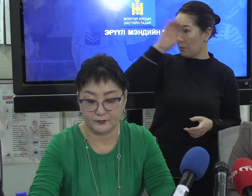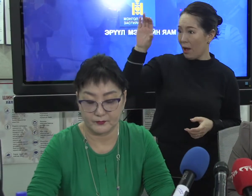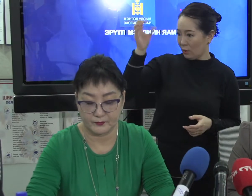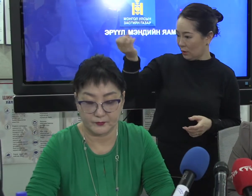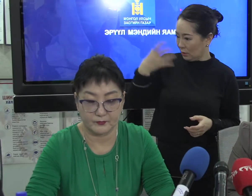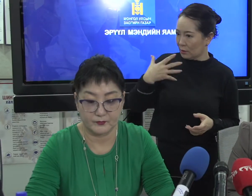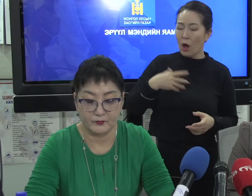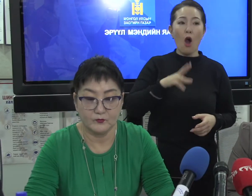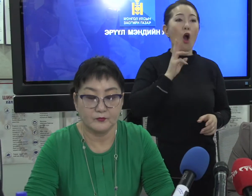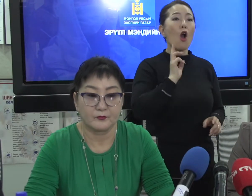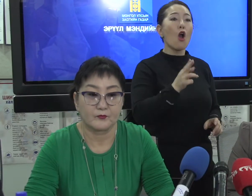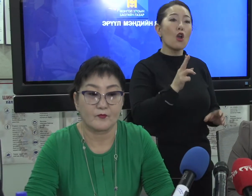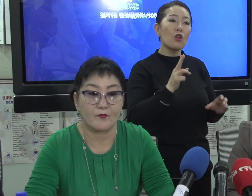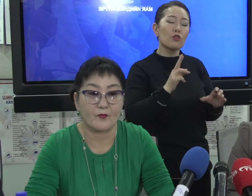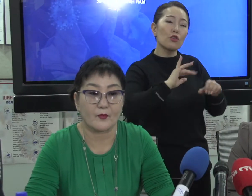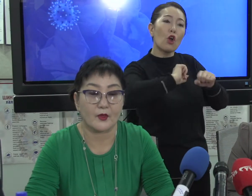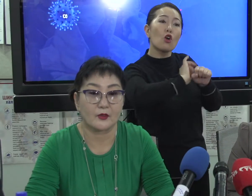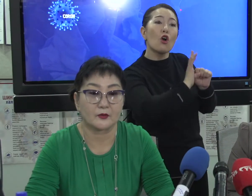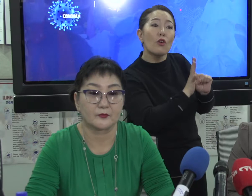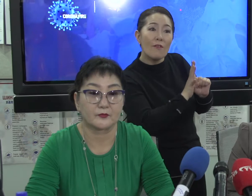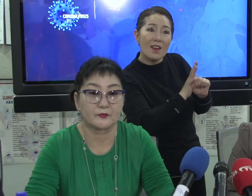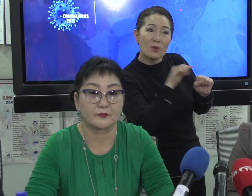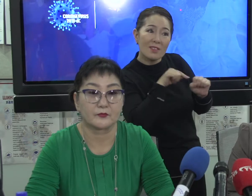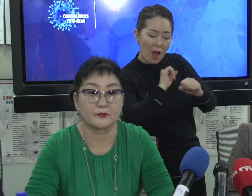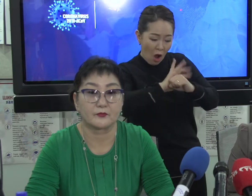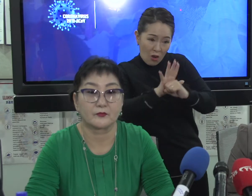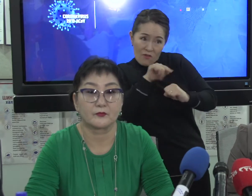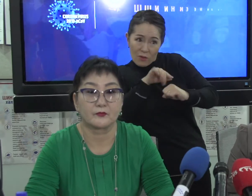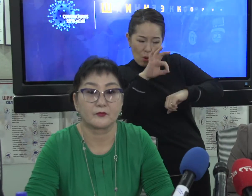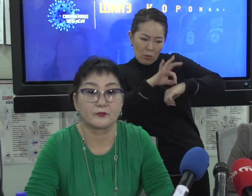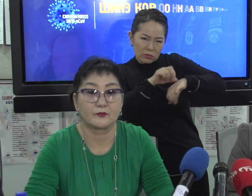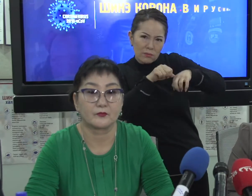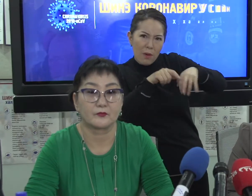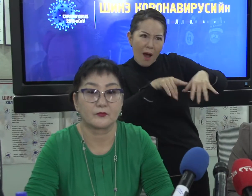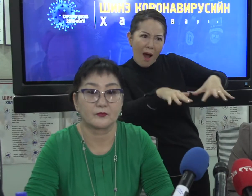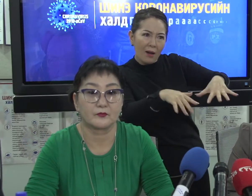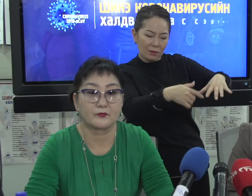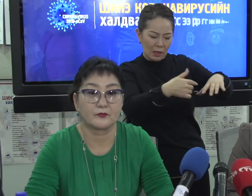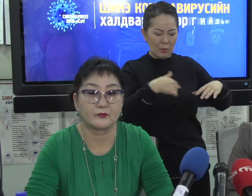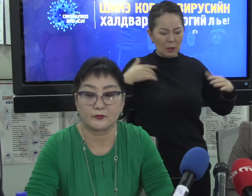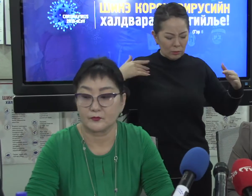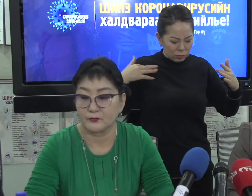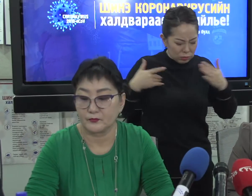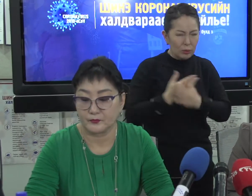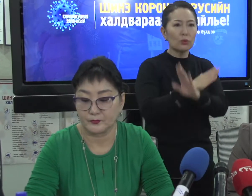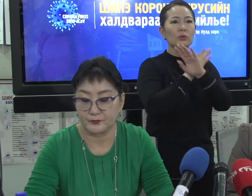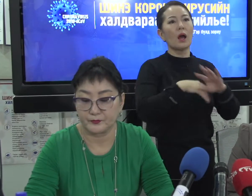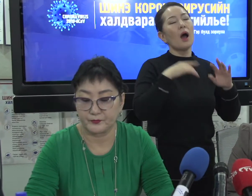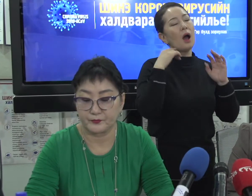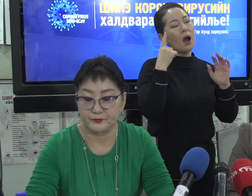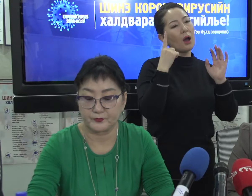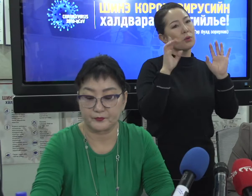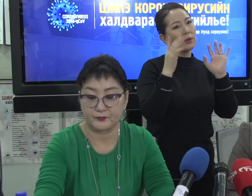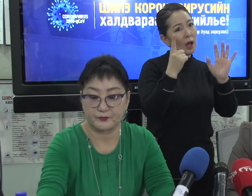коронавирус халдварын эсрэг энэ вакцины бол 10 эцэлж гарахад 12-оос 18 сарын хугацаа бол бидэнд шаардлагатай